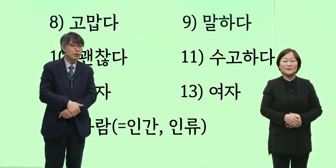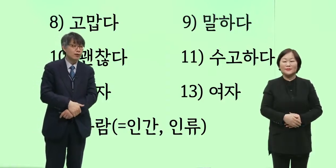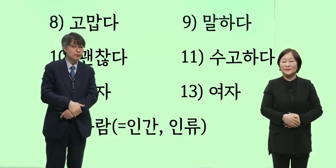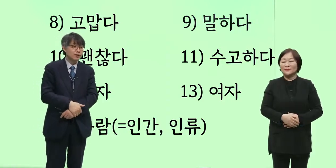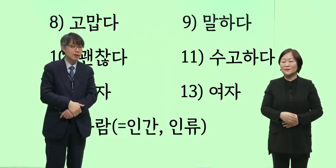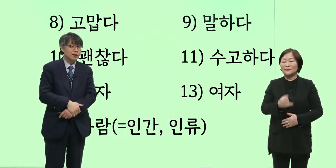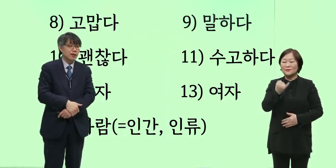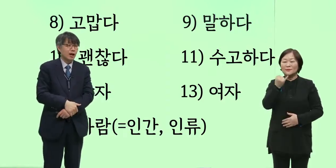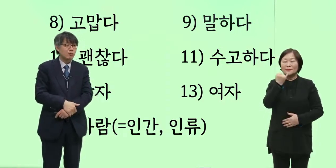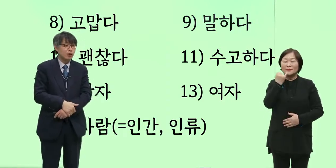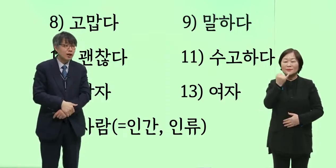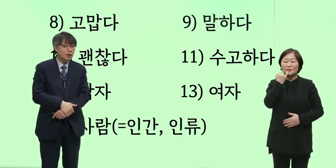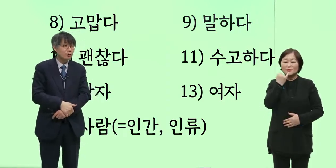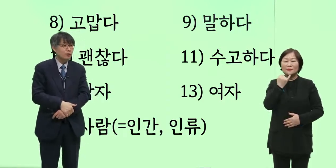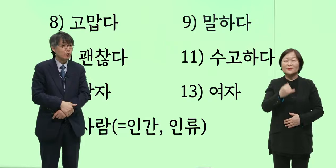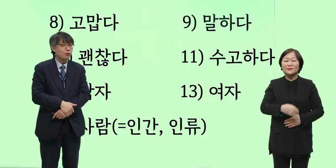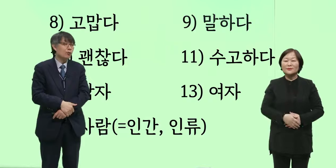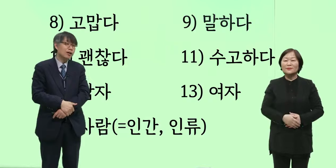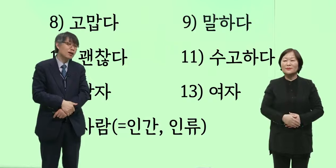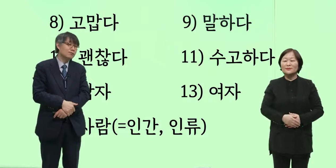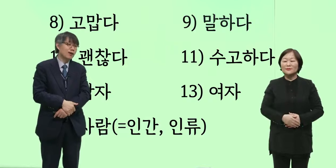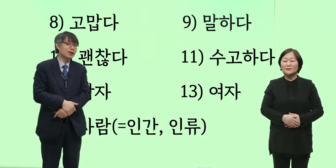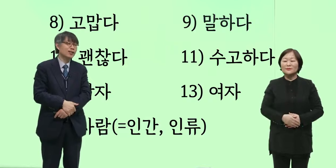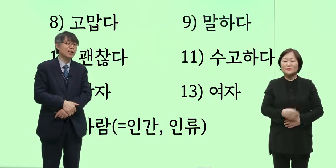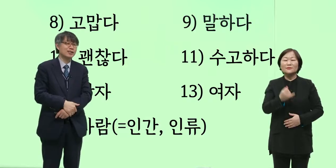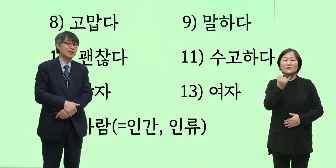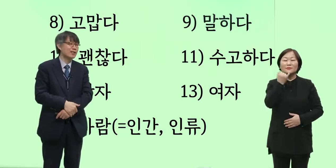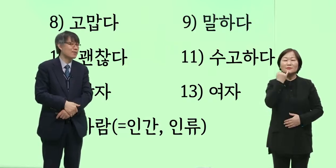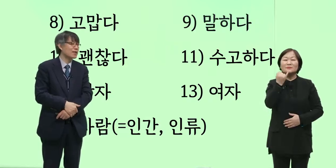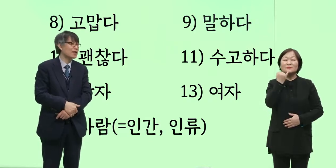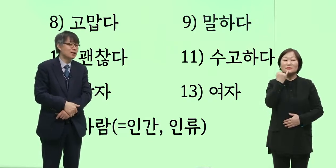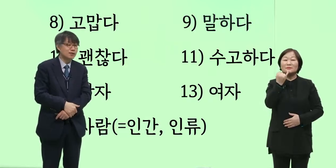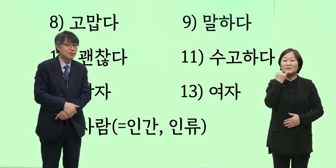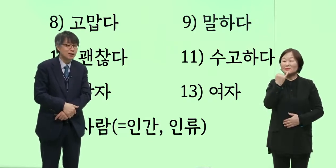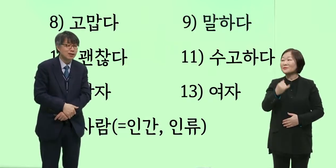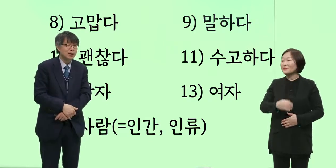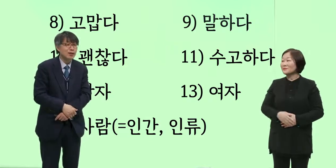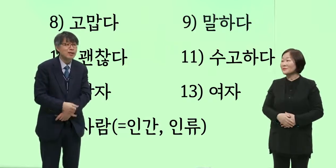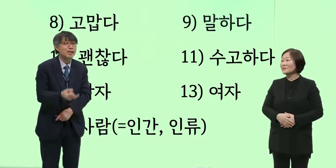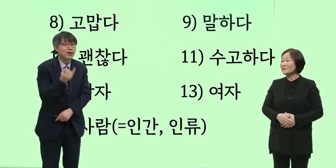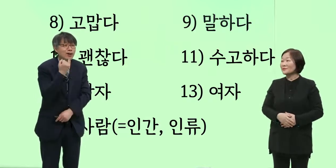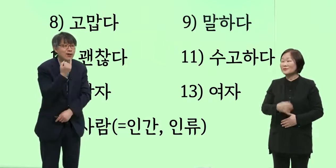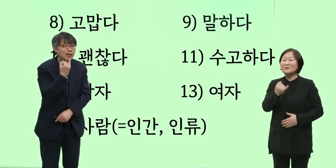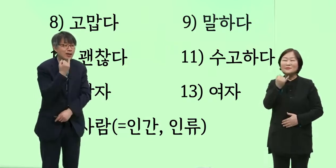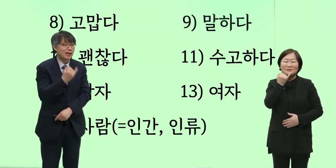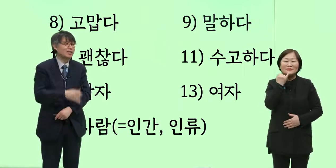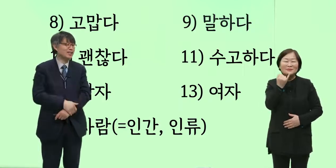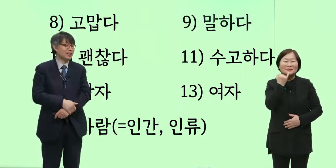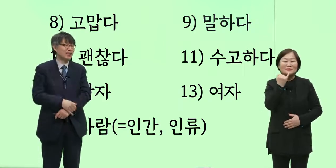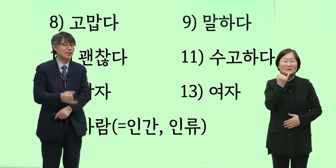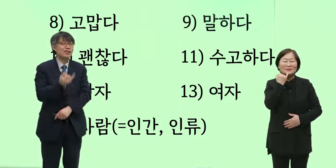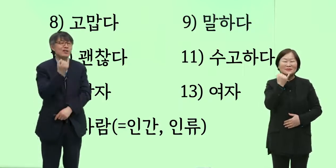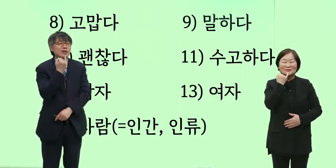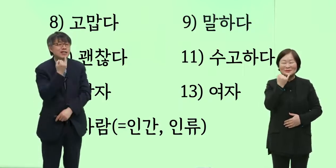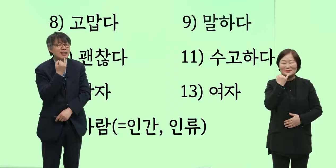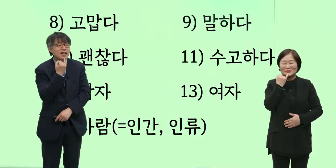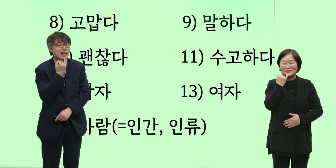배우면 Are you okay? 하면 You're welcome. 뭐 이런 거 있어요. 맨날 쓰는 말이 괜찮아요. 이렇게 많이 쓰잖아요. 괜찮다.